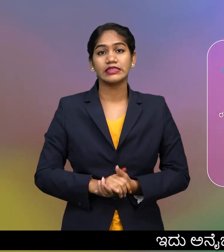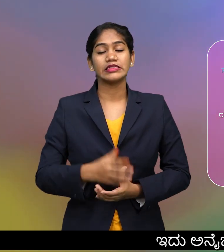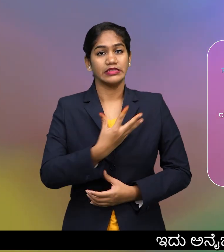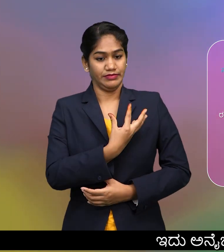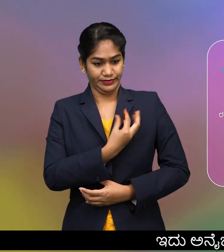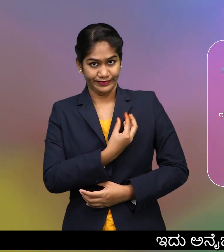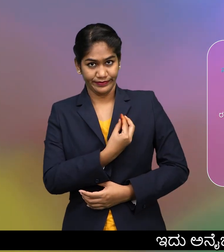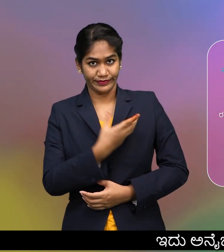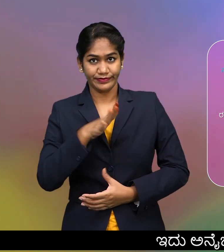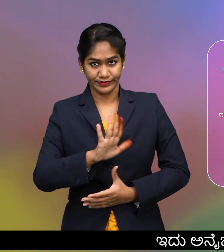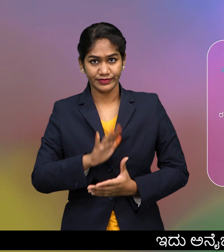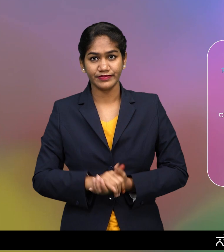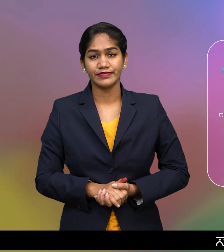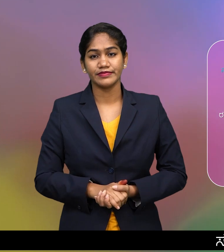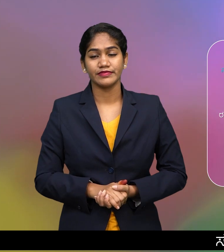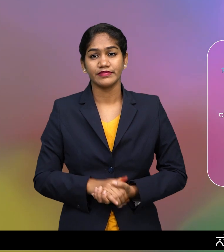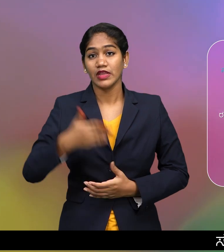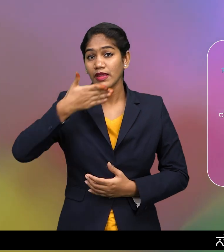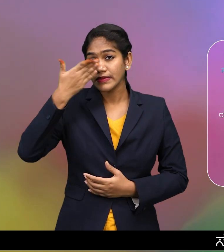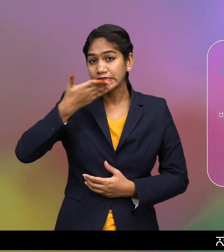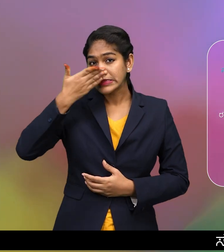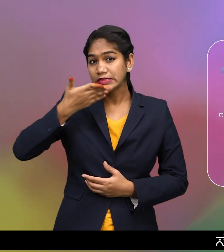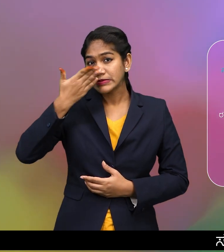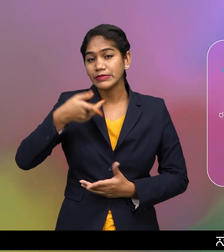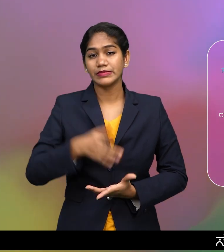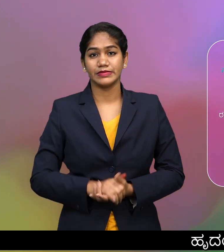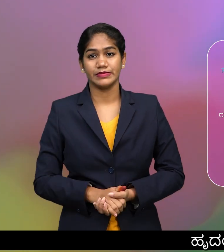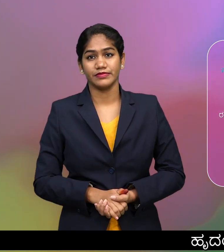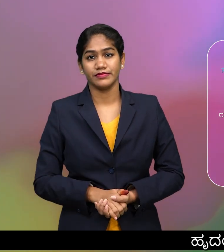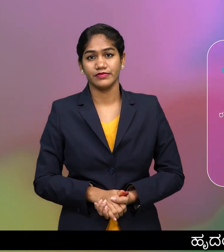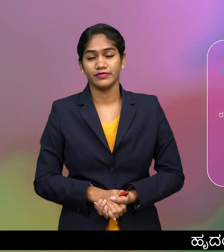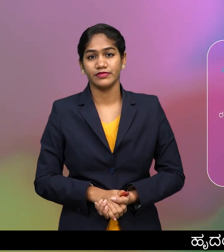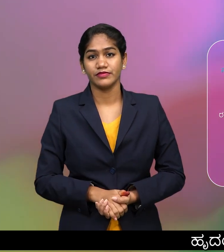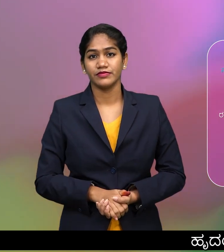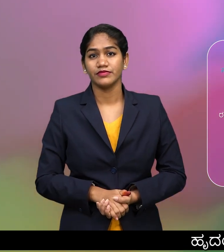ಅನೈಚ್ಛಿಕ ಚಟುವಟಿಕೆಗಳಿಗೆ ಸಂಬಂಧಿಸಿದೆ ಹೃದಯ ಉಸಿರಾಟ